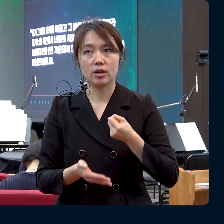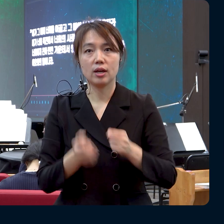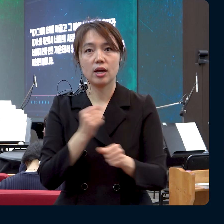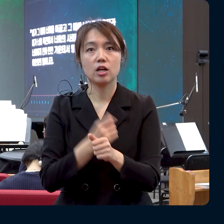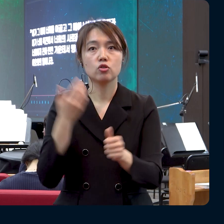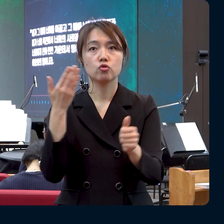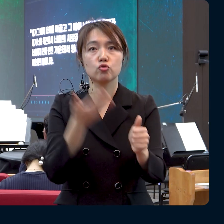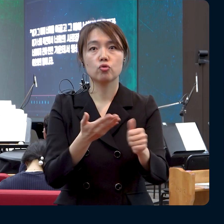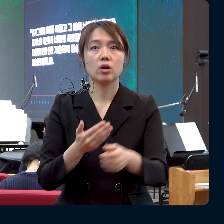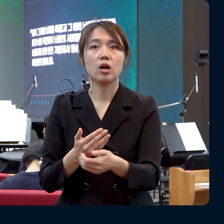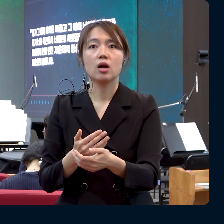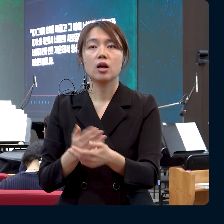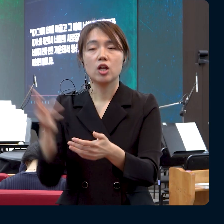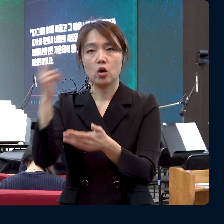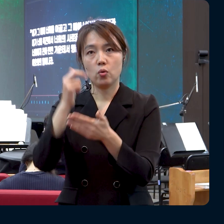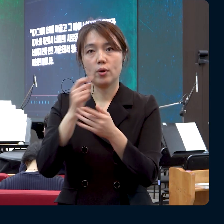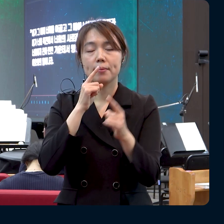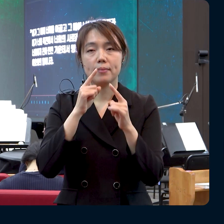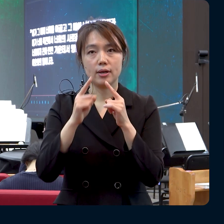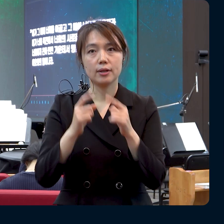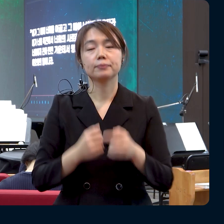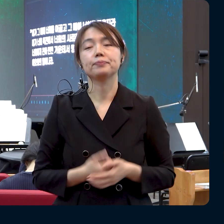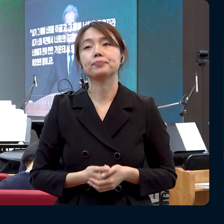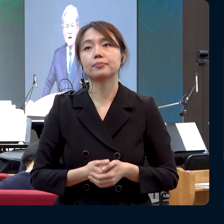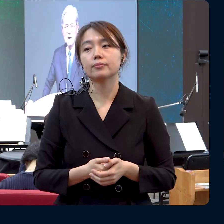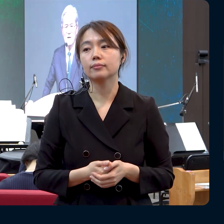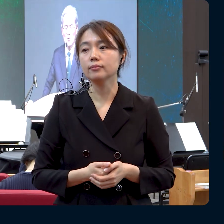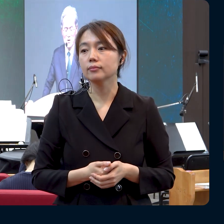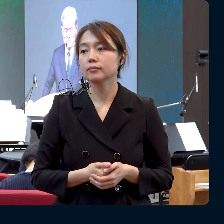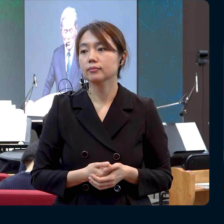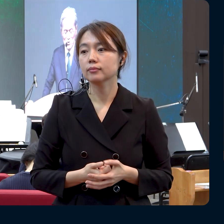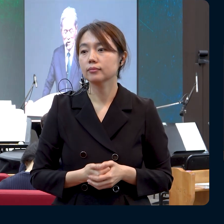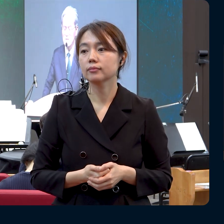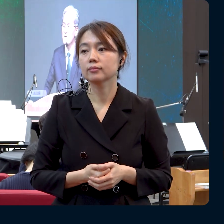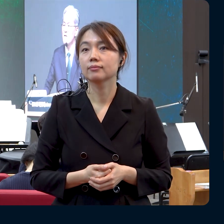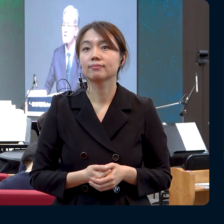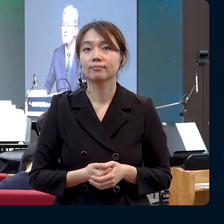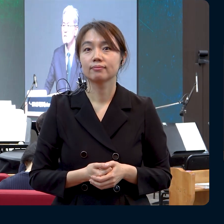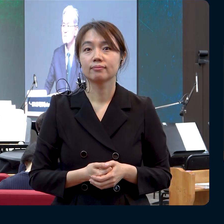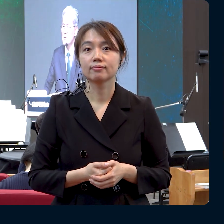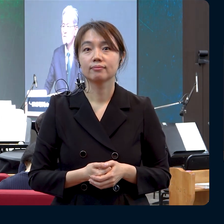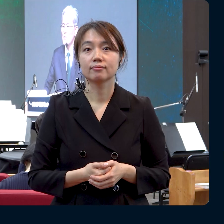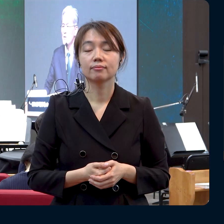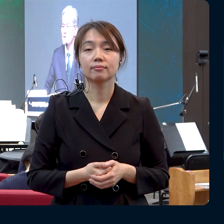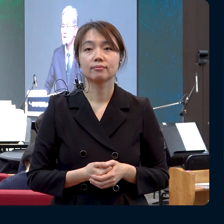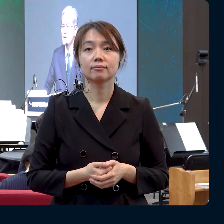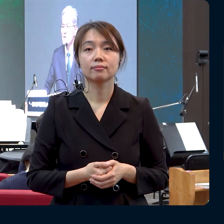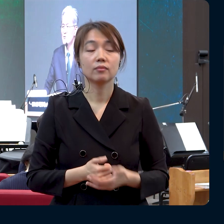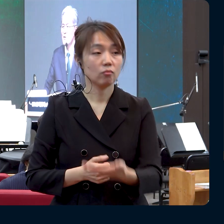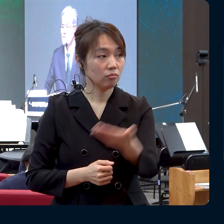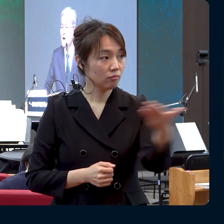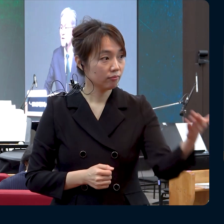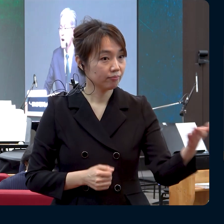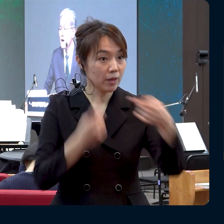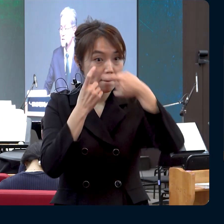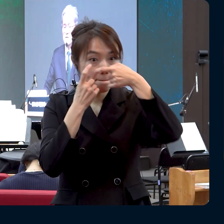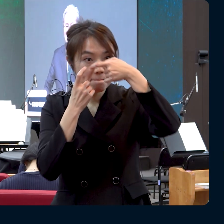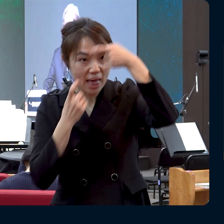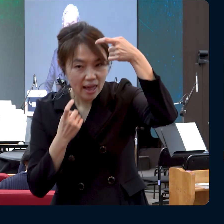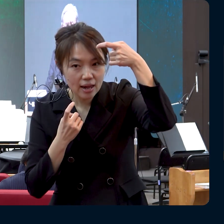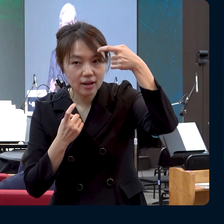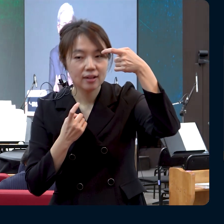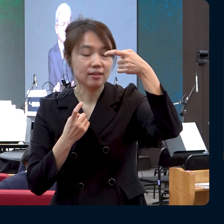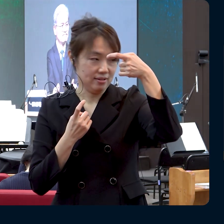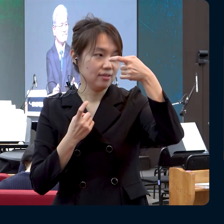하리라. 여호와의 말이니라. 예, 내가 너희 목전에서 before your very